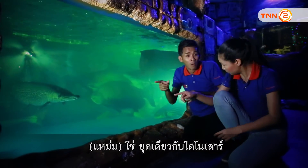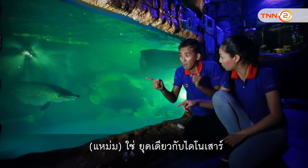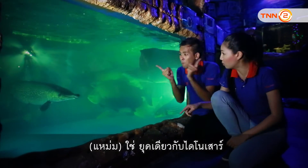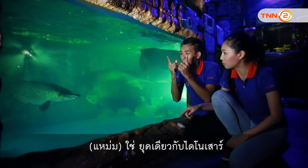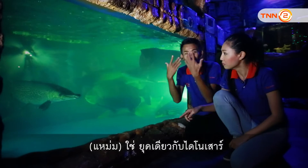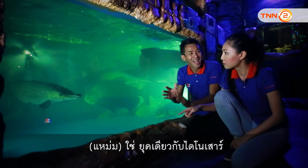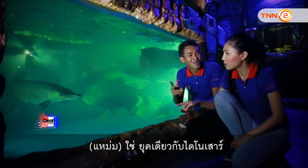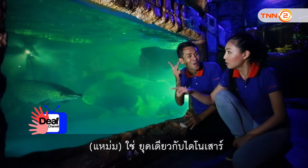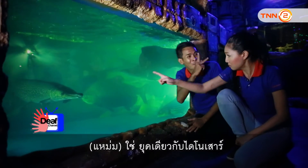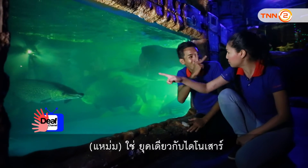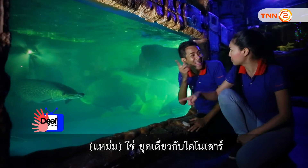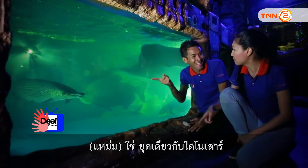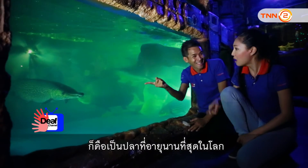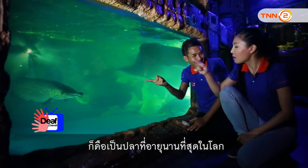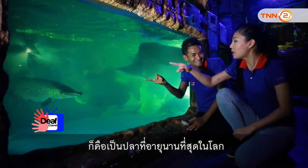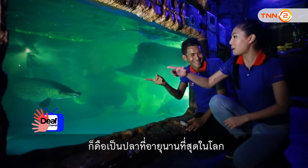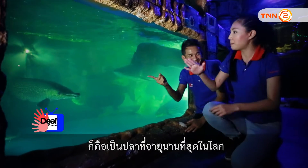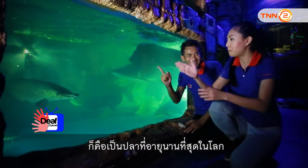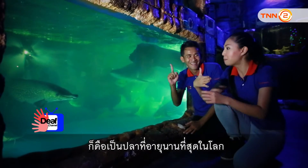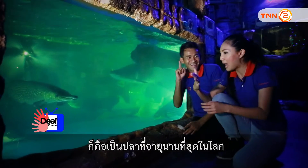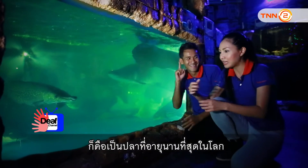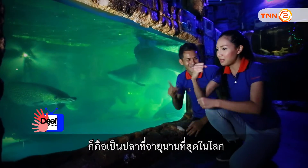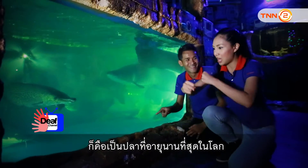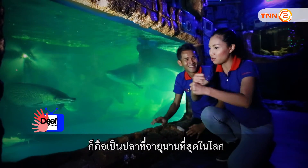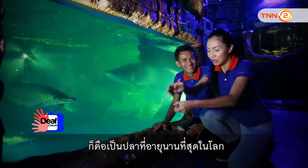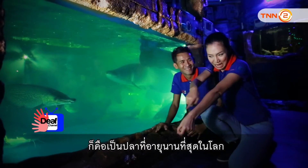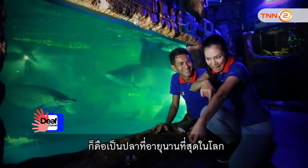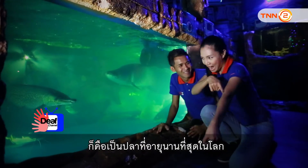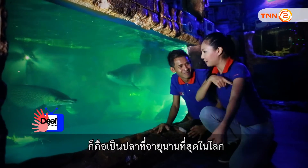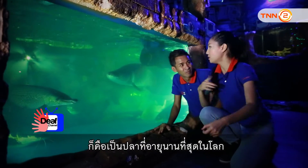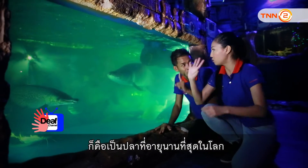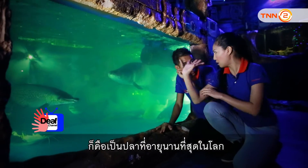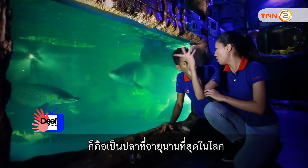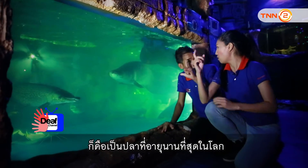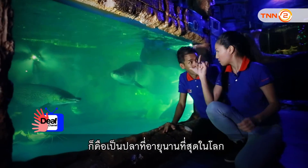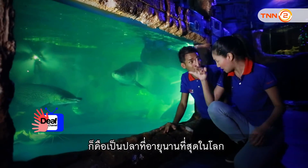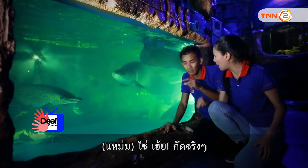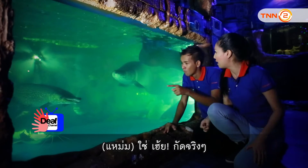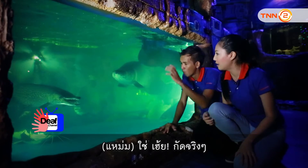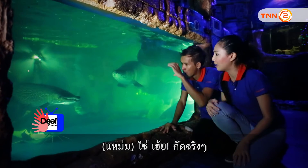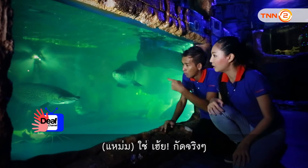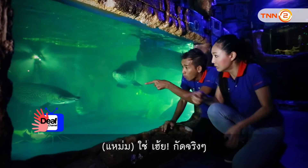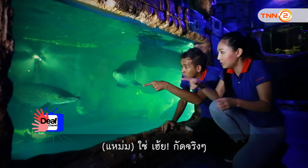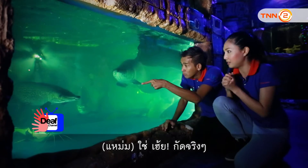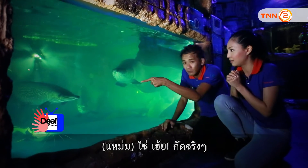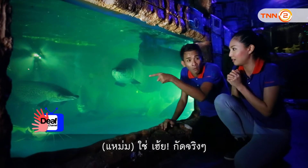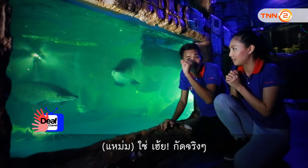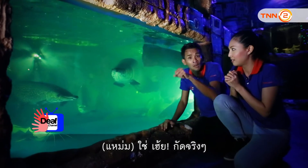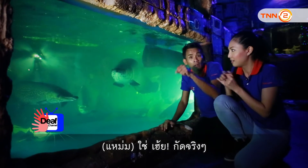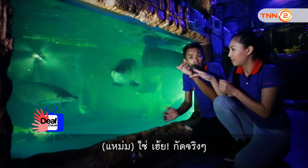ถูกก็คือเป็นปลาที่มีอายุนานที่สุดในโลกใช่ค่ะเฮ้ย